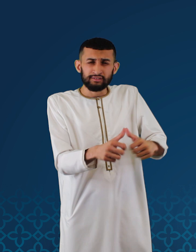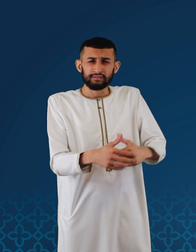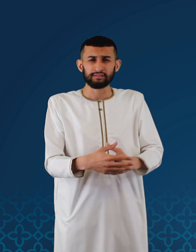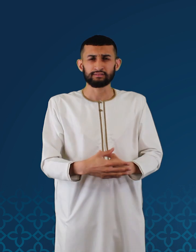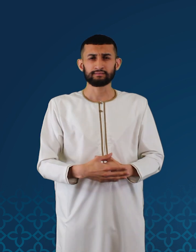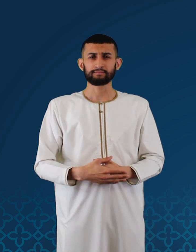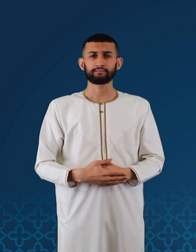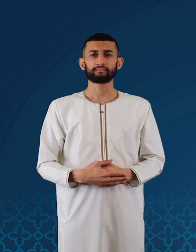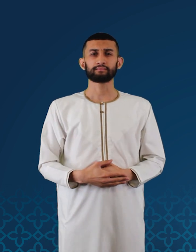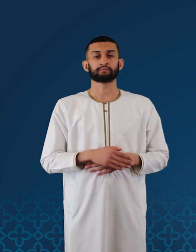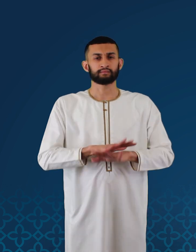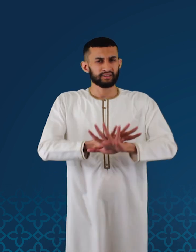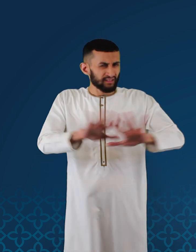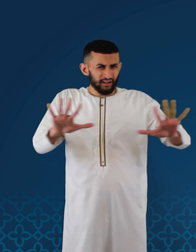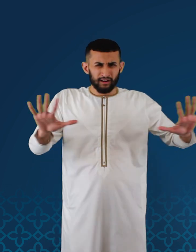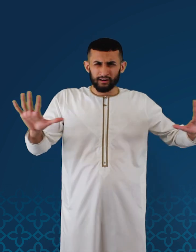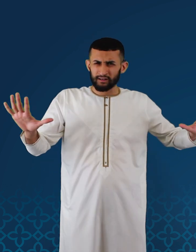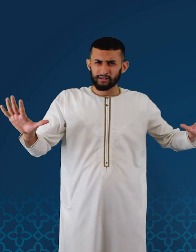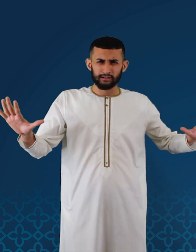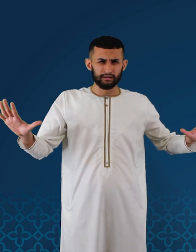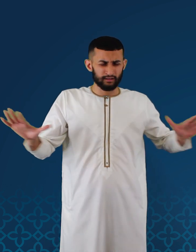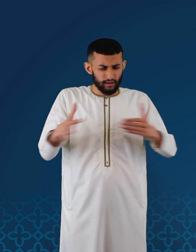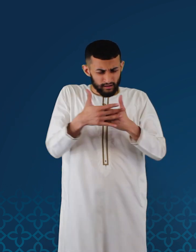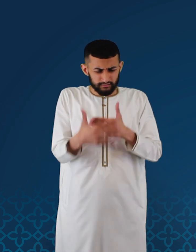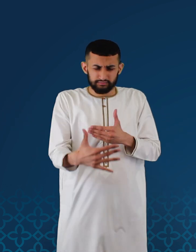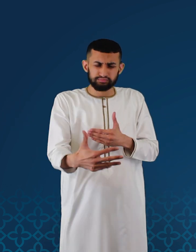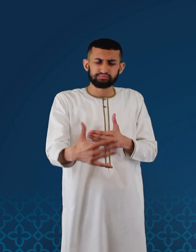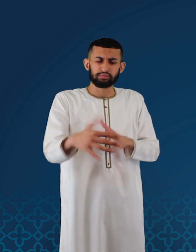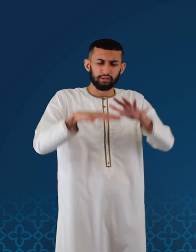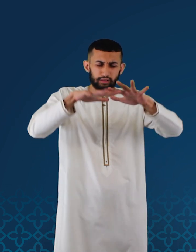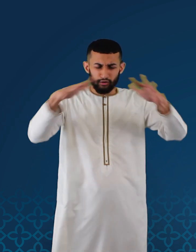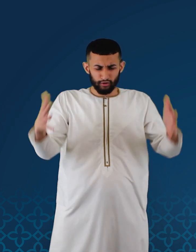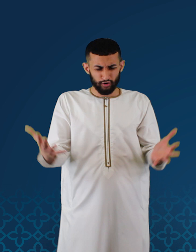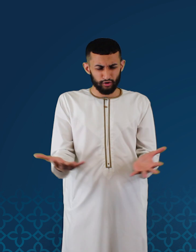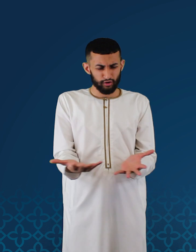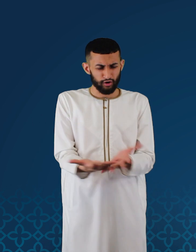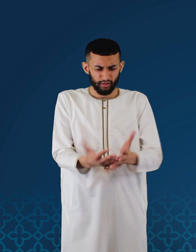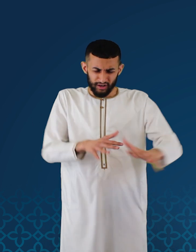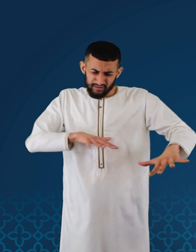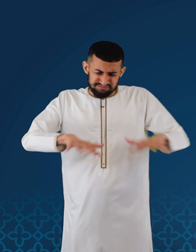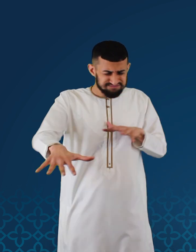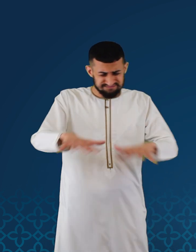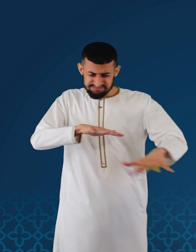جما كلا إذا دكت الأرض دكا